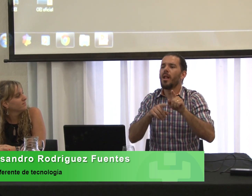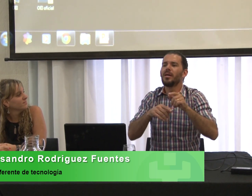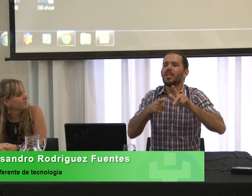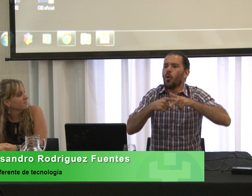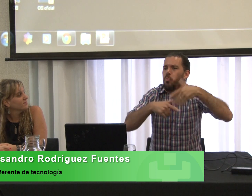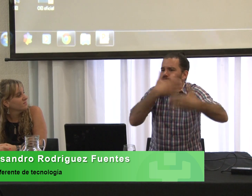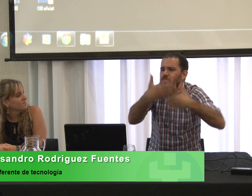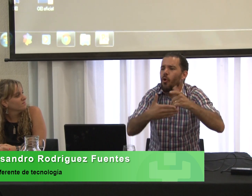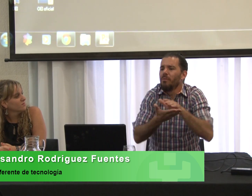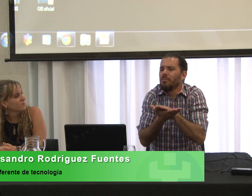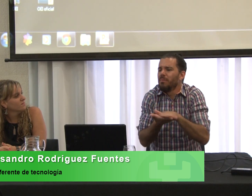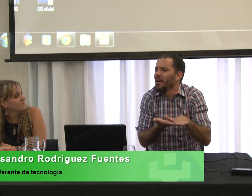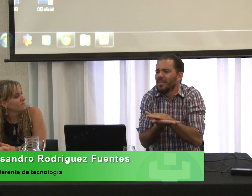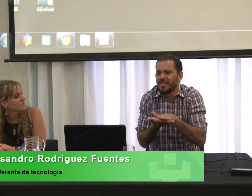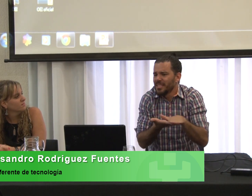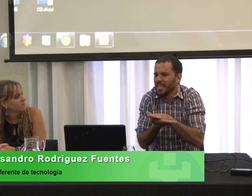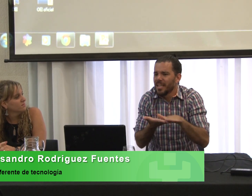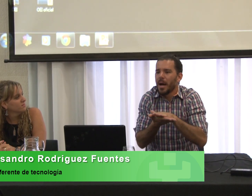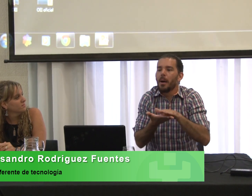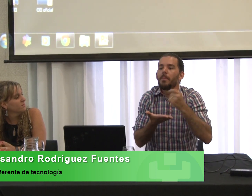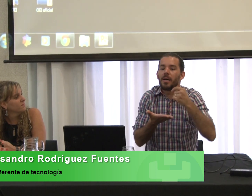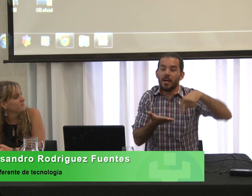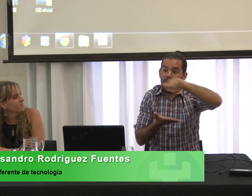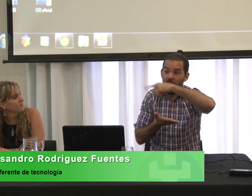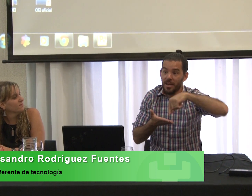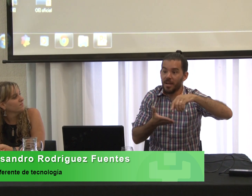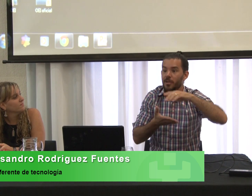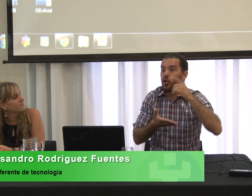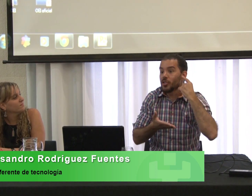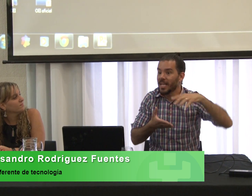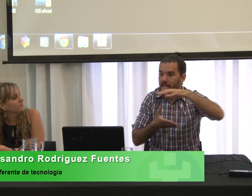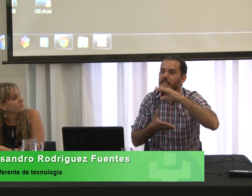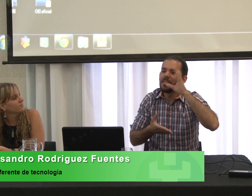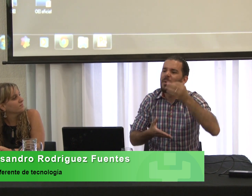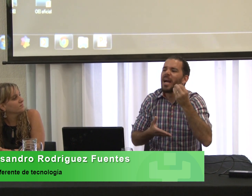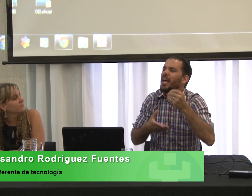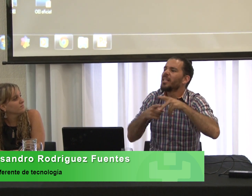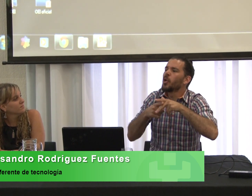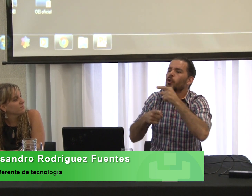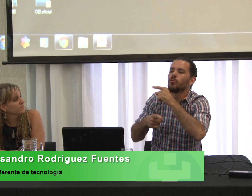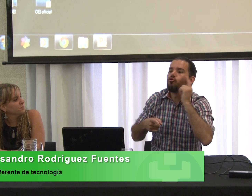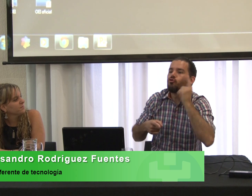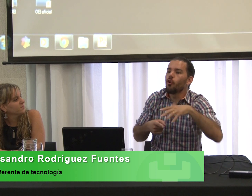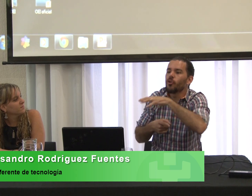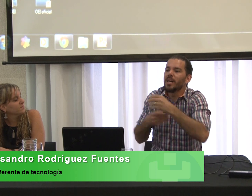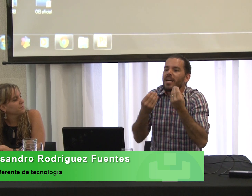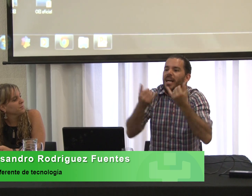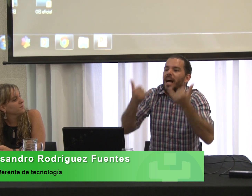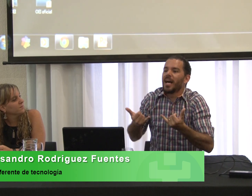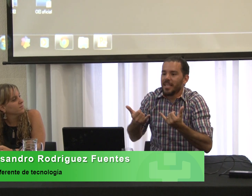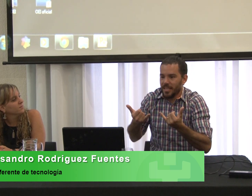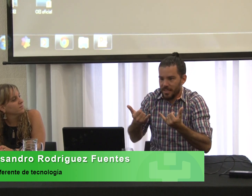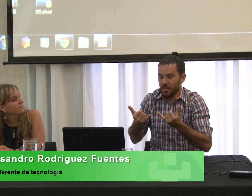tema de tecnología. Es algo básico, no es nada avanzado. Es para que ustedes puedan saber cómo se manejan los sordos